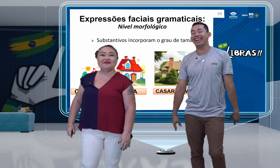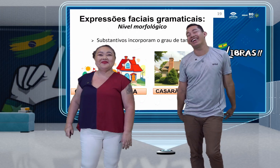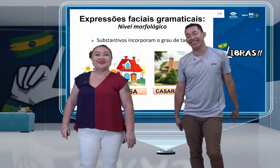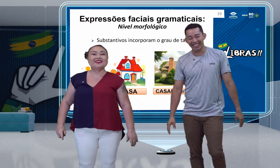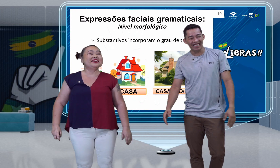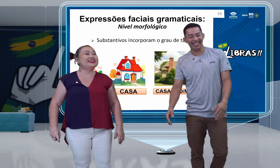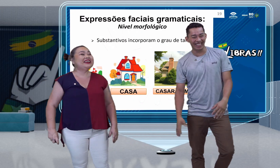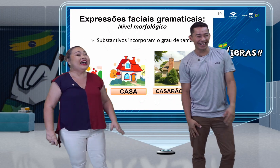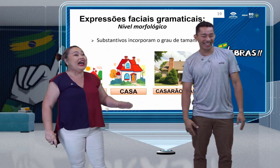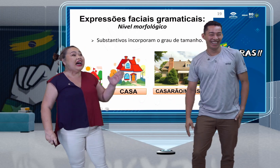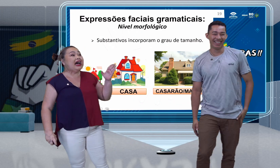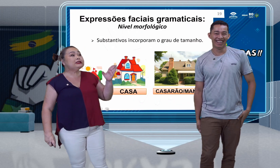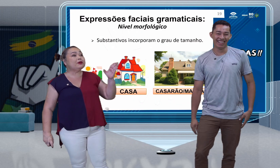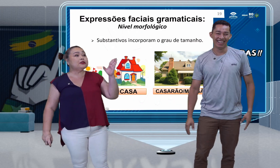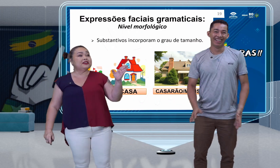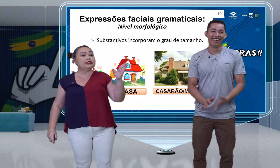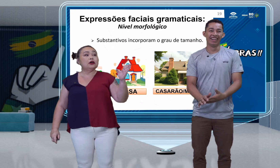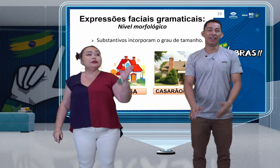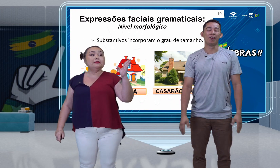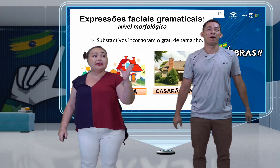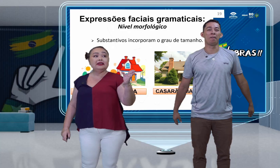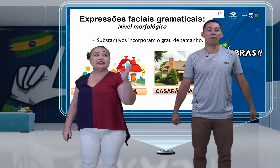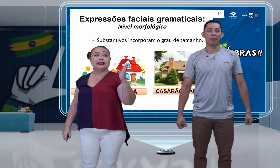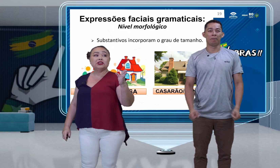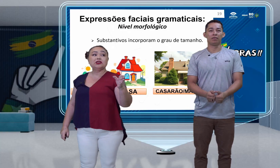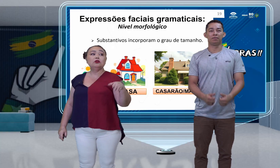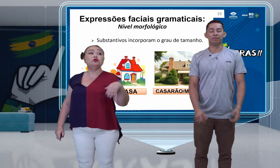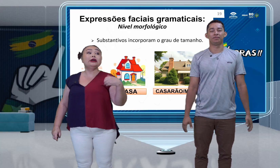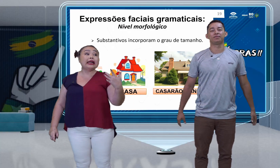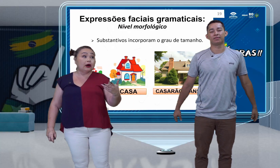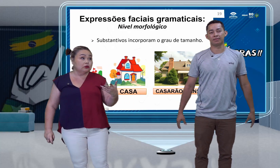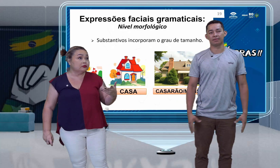legal. A expressão facial também tem a questão do grau, né?